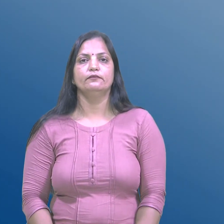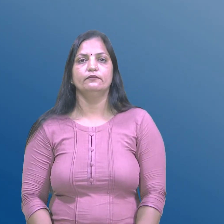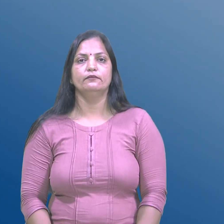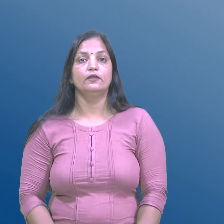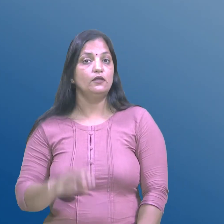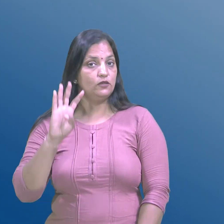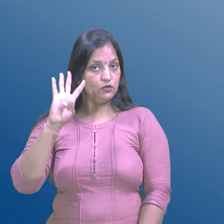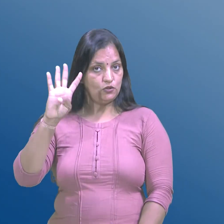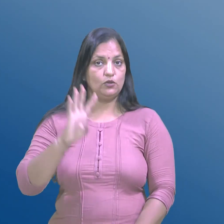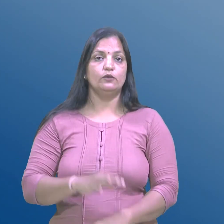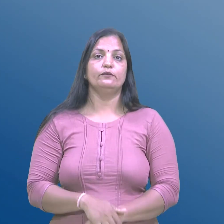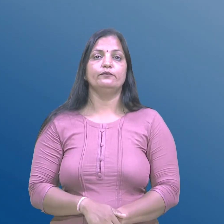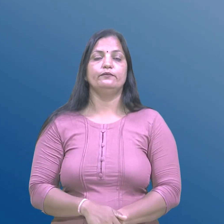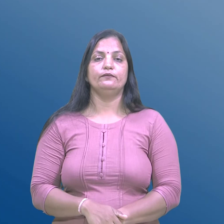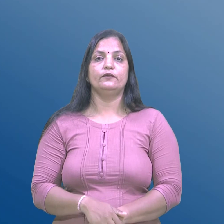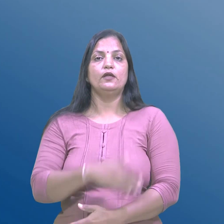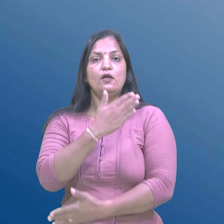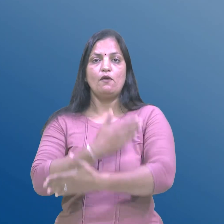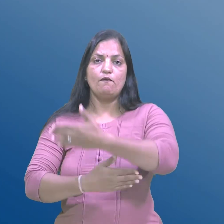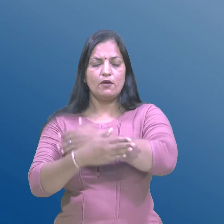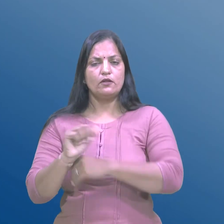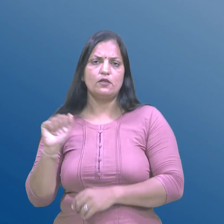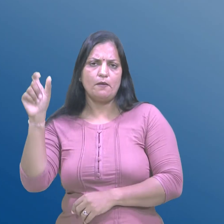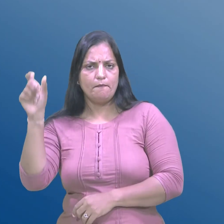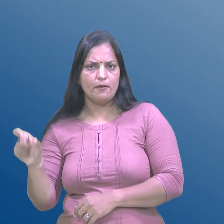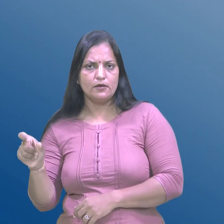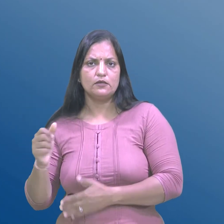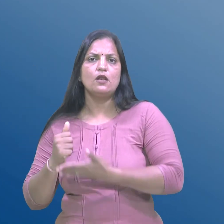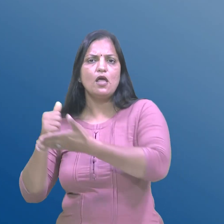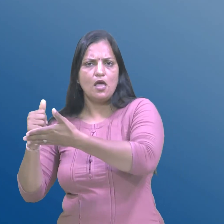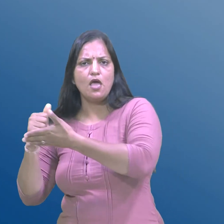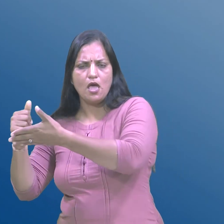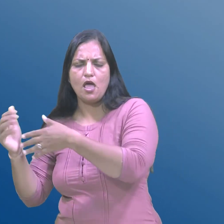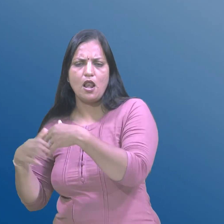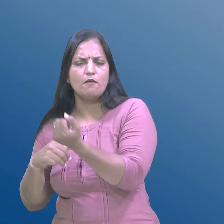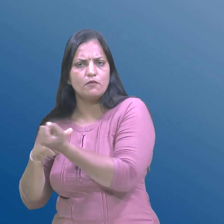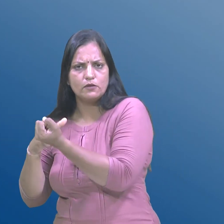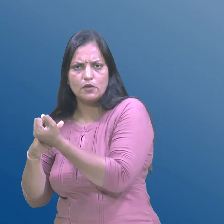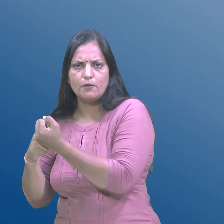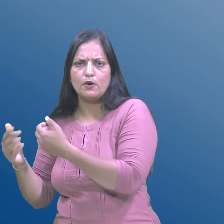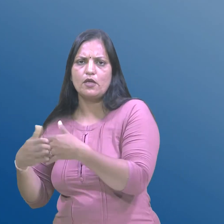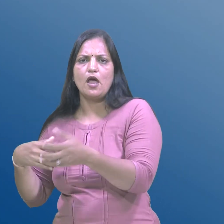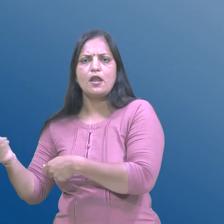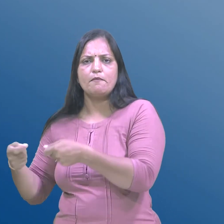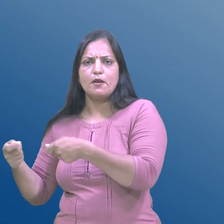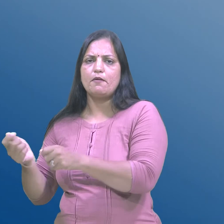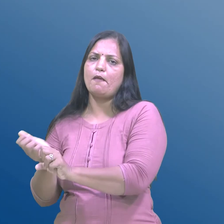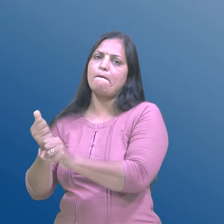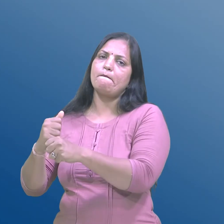ચોથું, વિકલાંગતા ધરાવતી વ્યક્તિ સહયોગની કોઈ પણ વ્યવસ્થા બદલી શકે છે, તેમાં